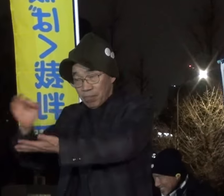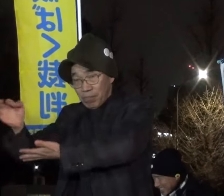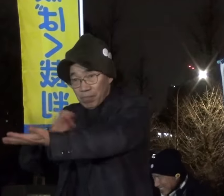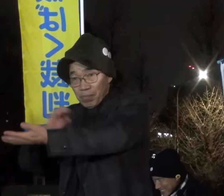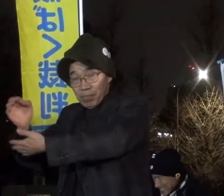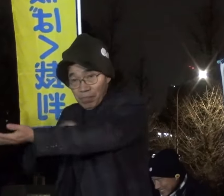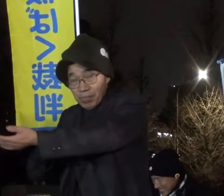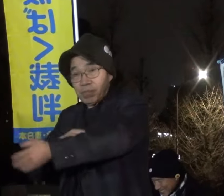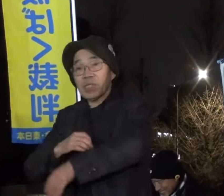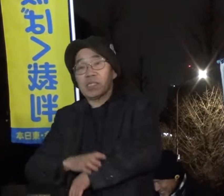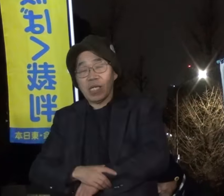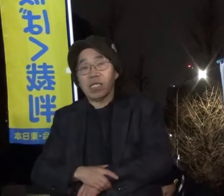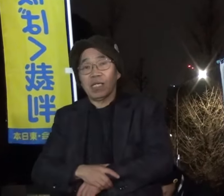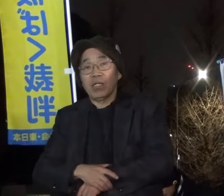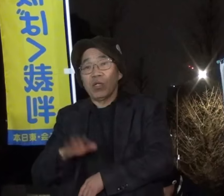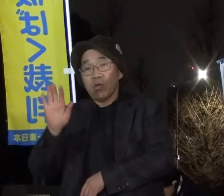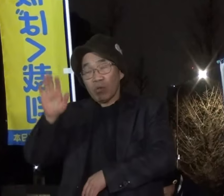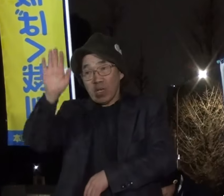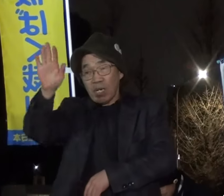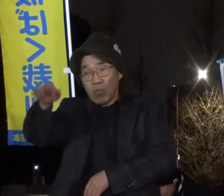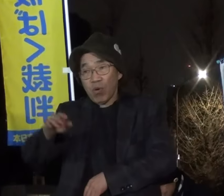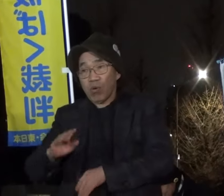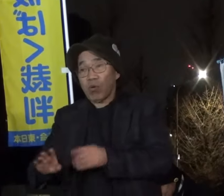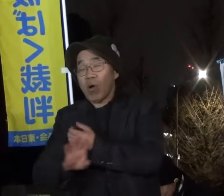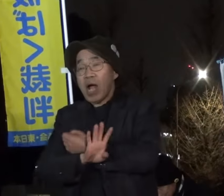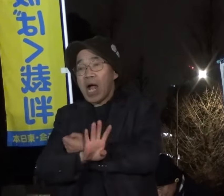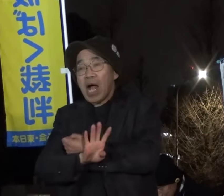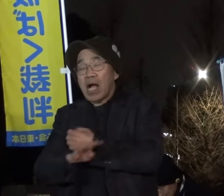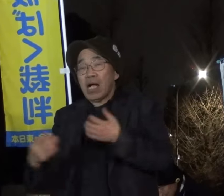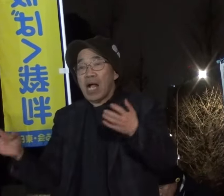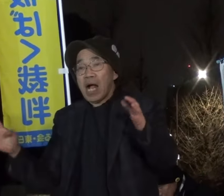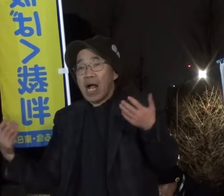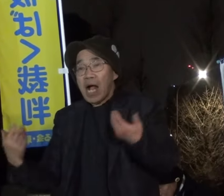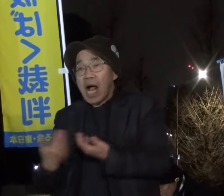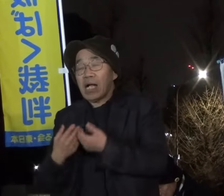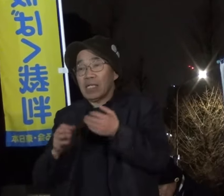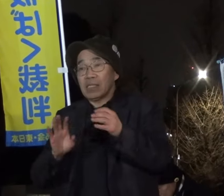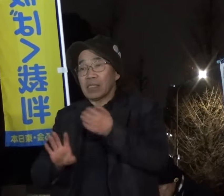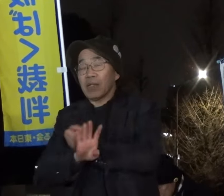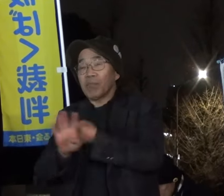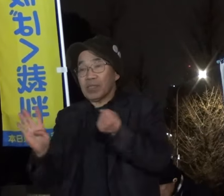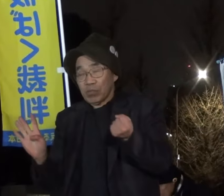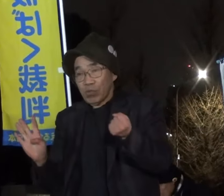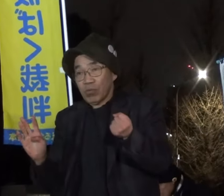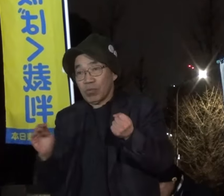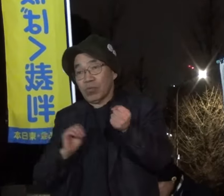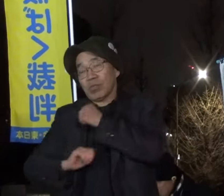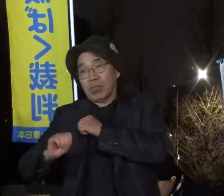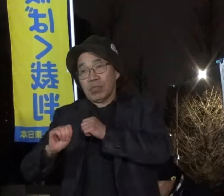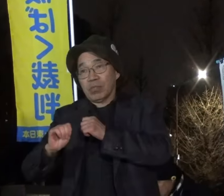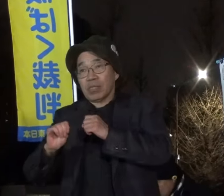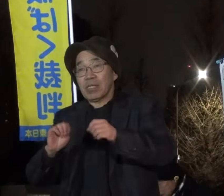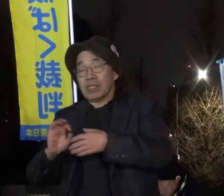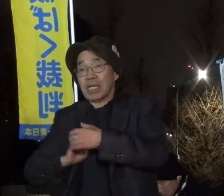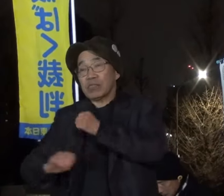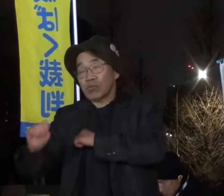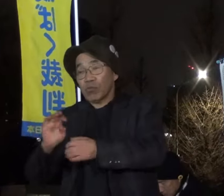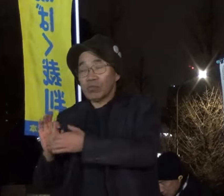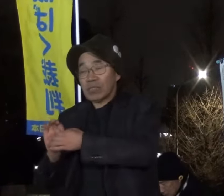もずっとこの反原発を続けていきたいと思います。カンパは私も今日は